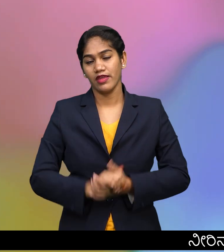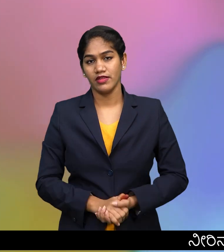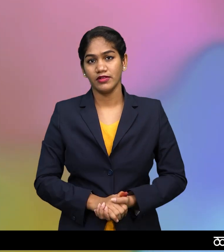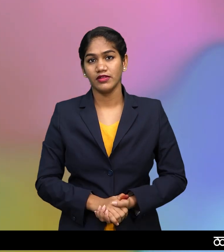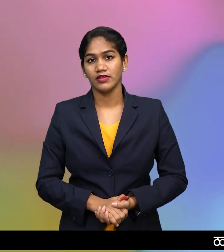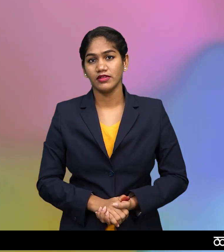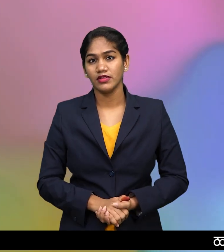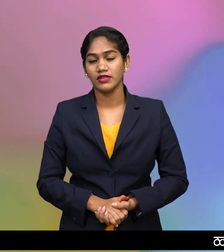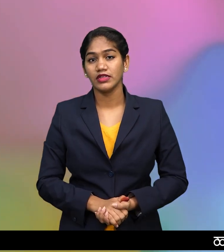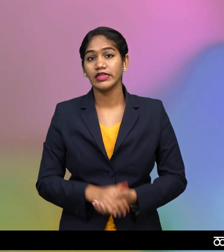ಹಸಿವು ಮತ್ತು